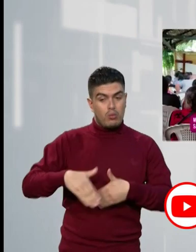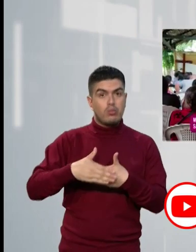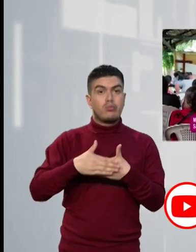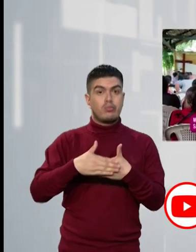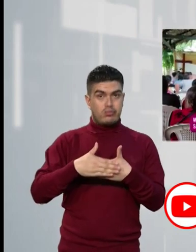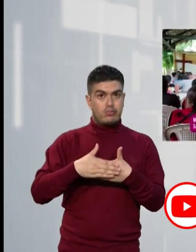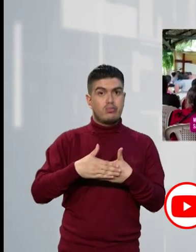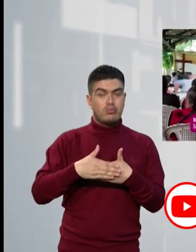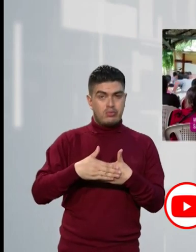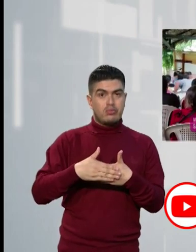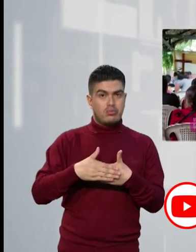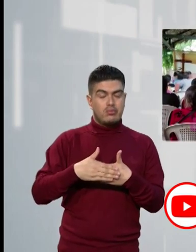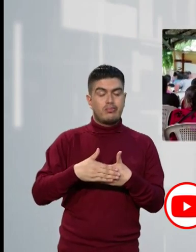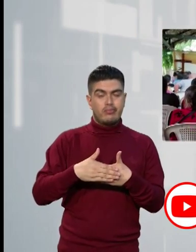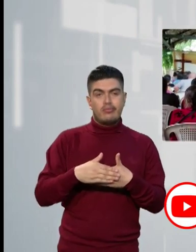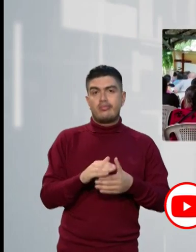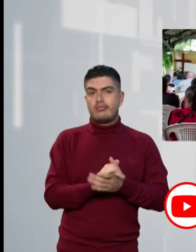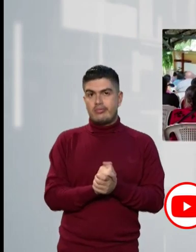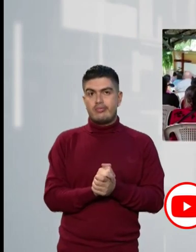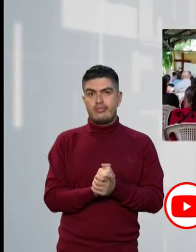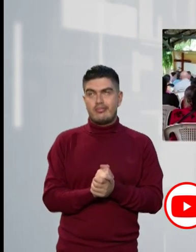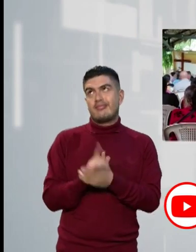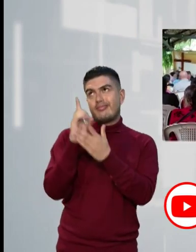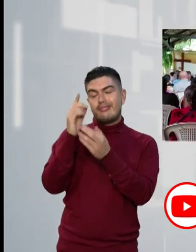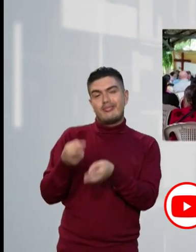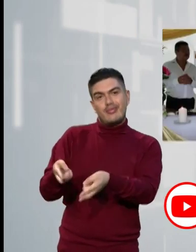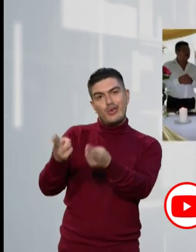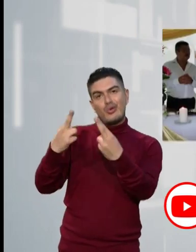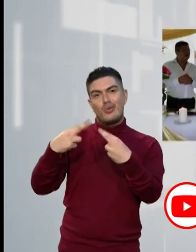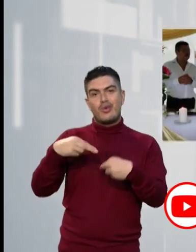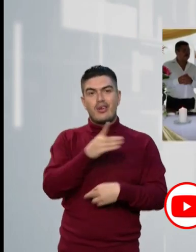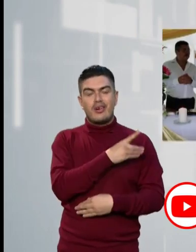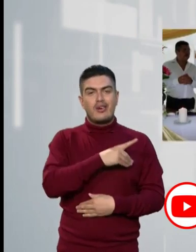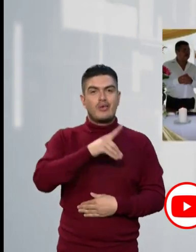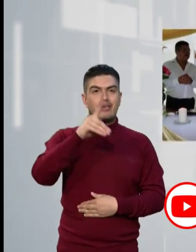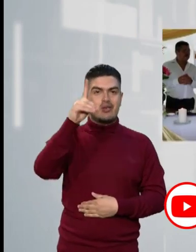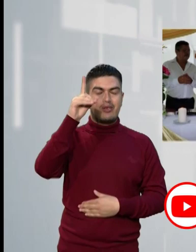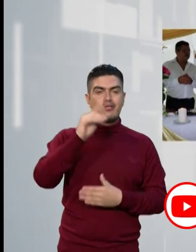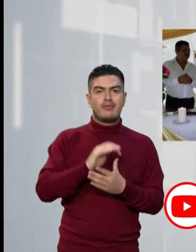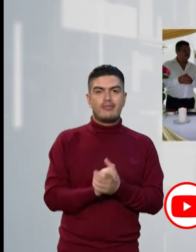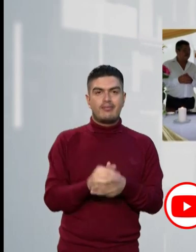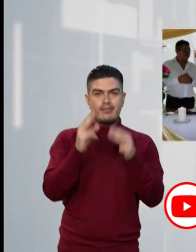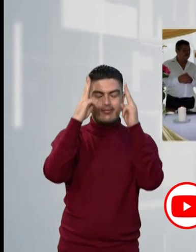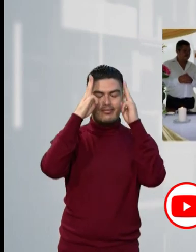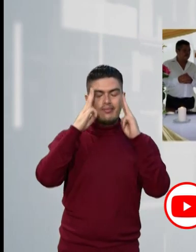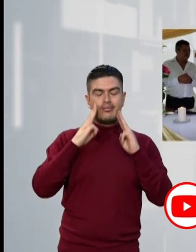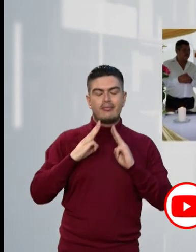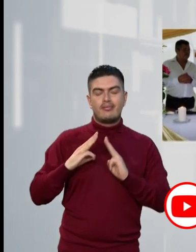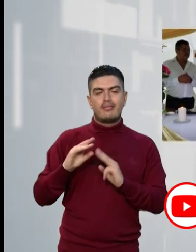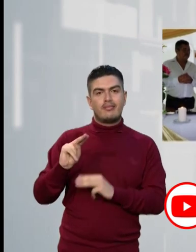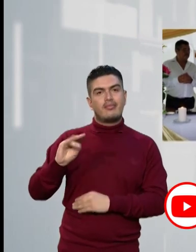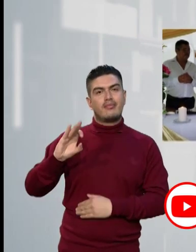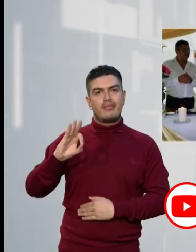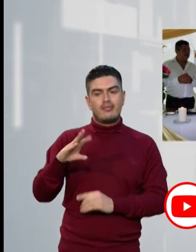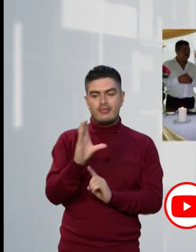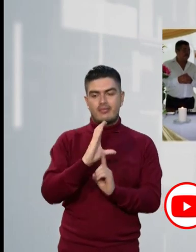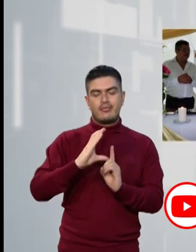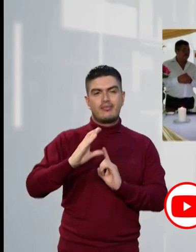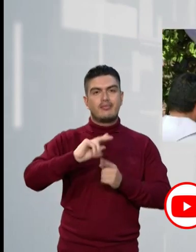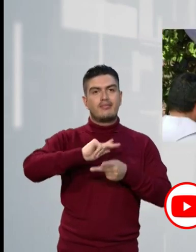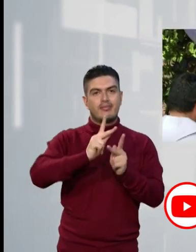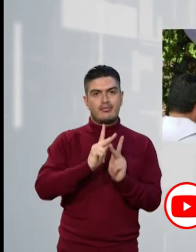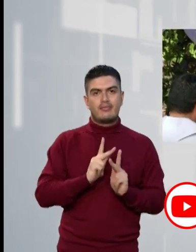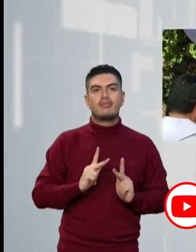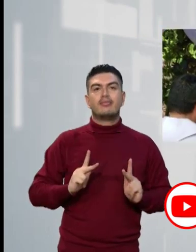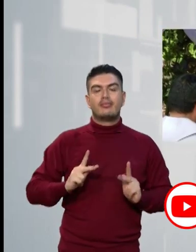Incluso el no sacramental es un regalo de Dios desde su yapam medios y notif le invitamos a fomentar una cultura de